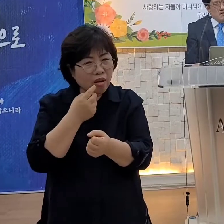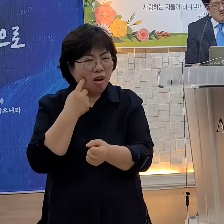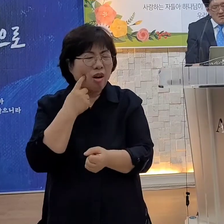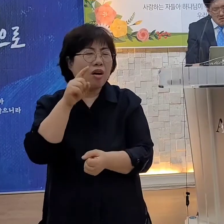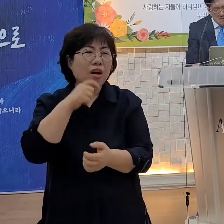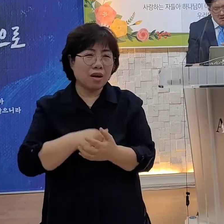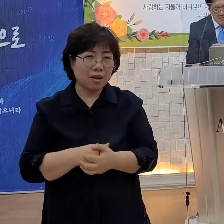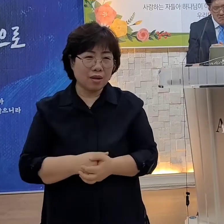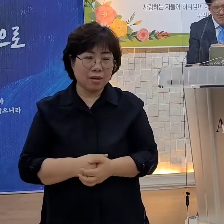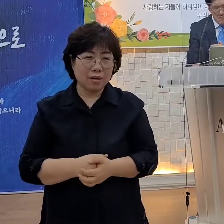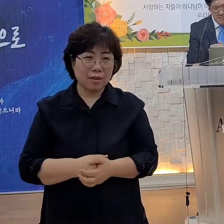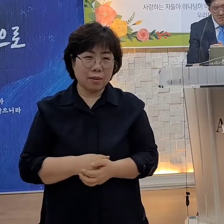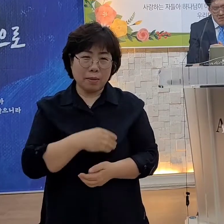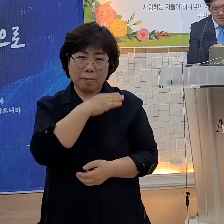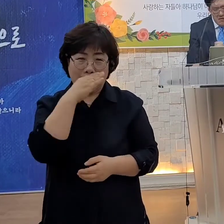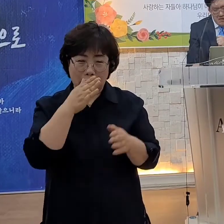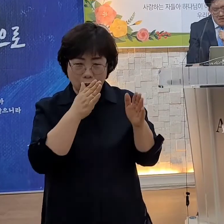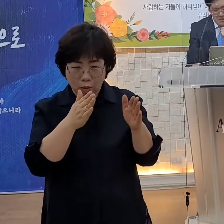이게 정상적인 과정.